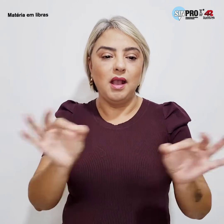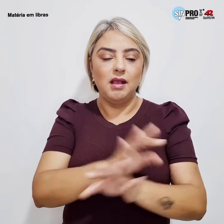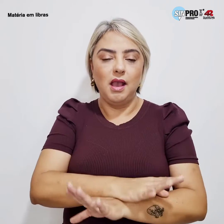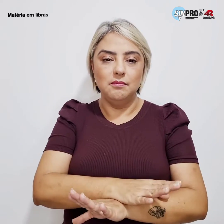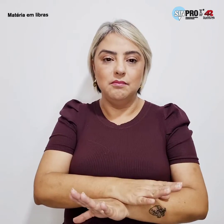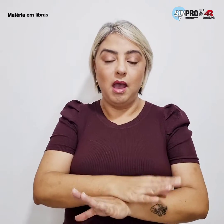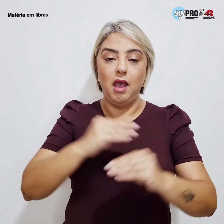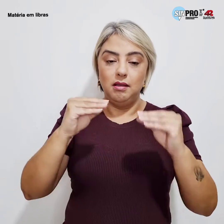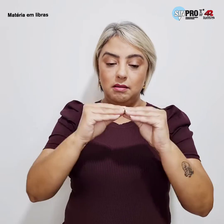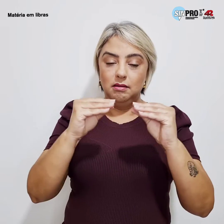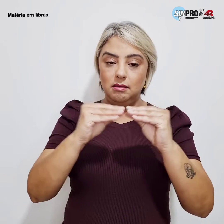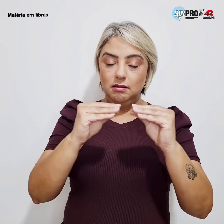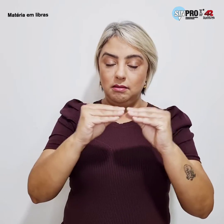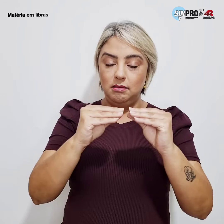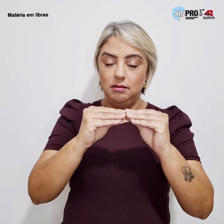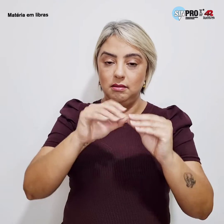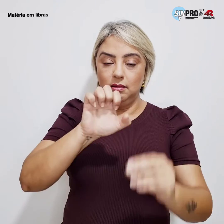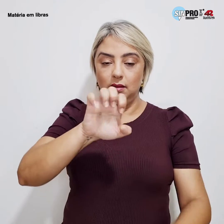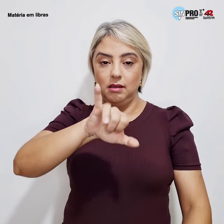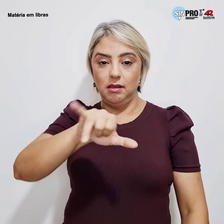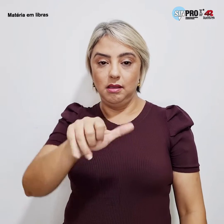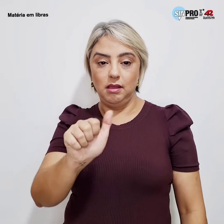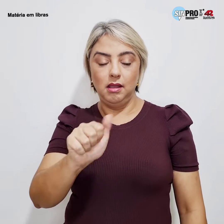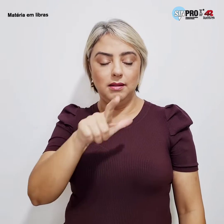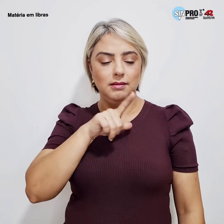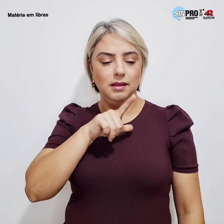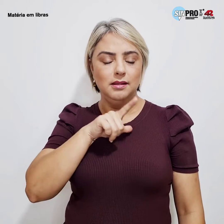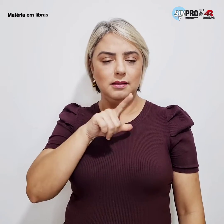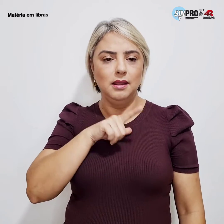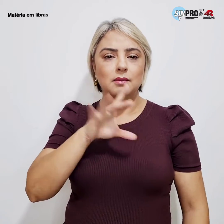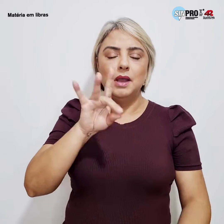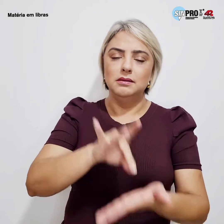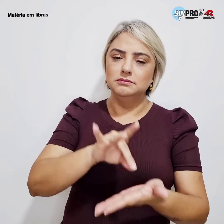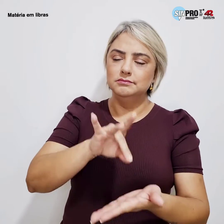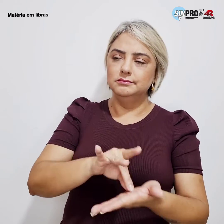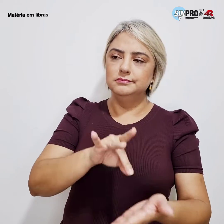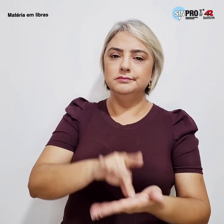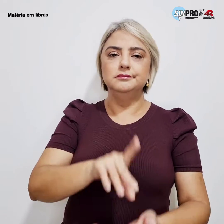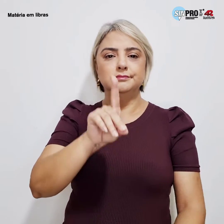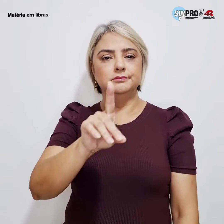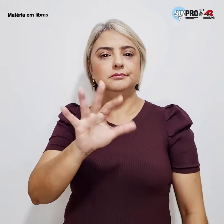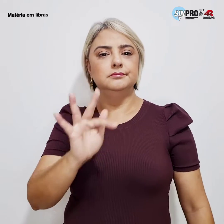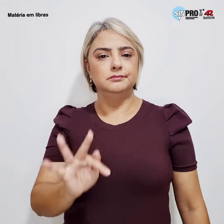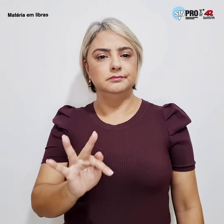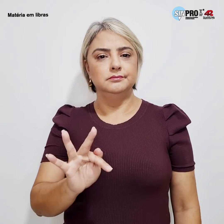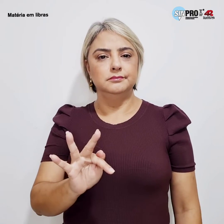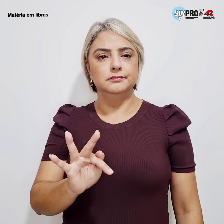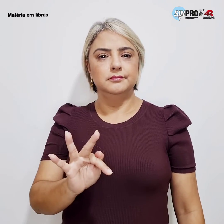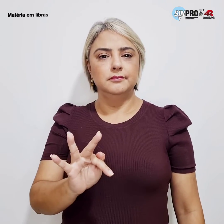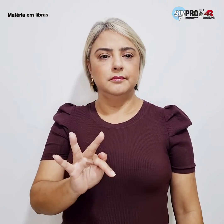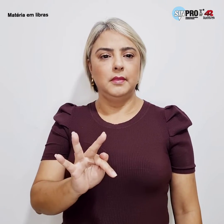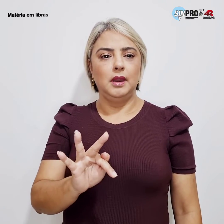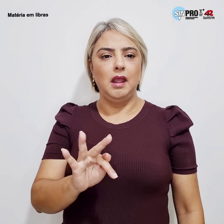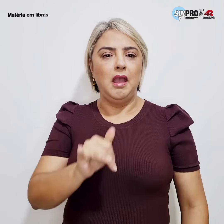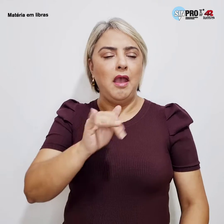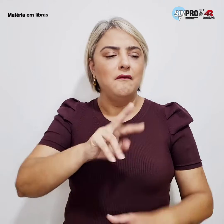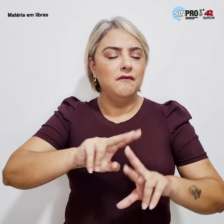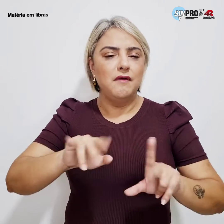de jovens e adultos tem sido uma realidade no Distrito Federal. Os casos trazem como